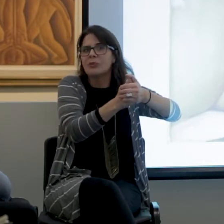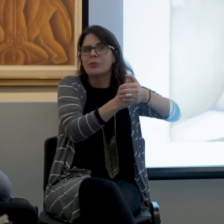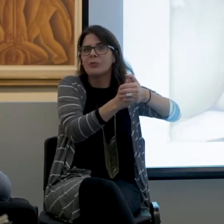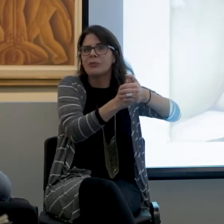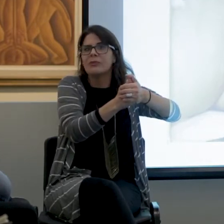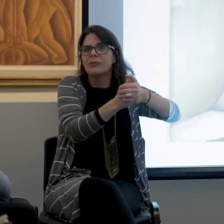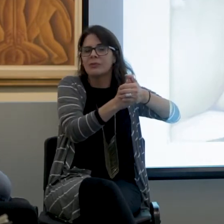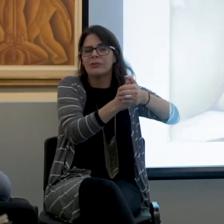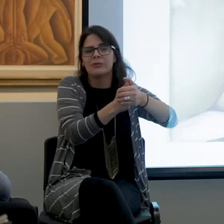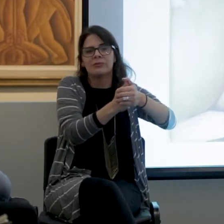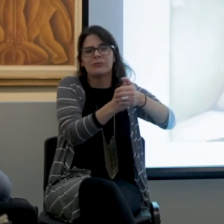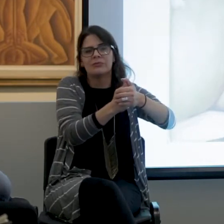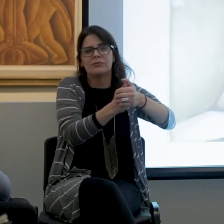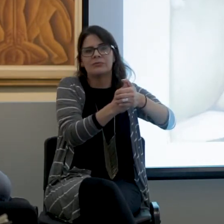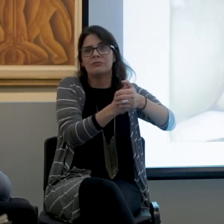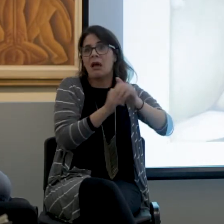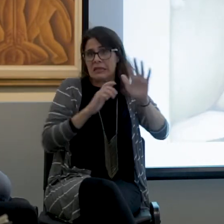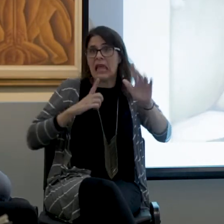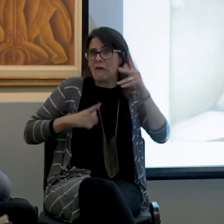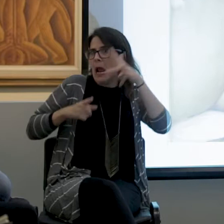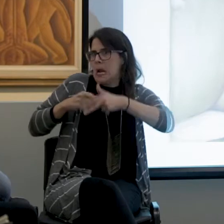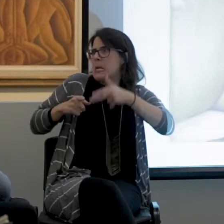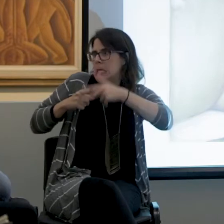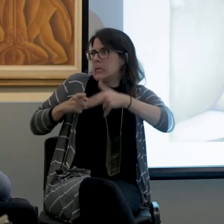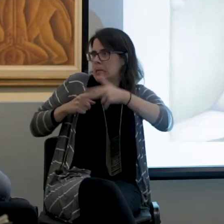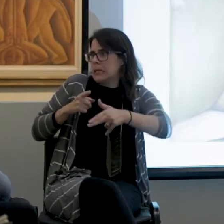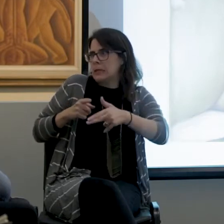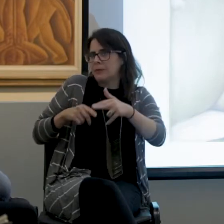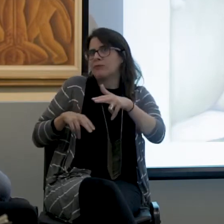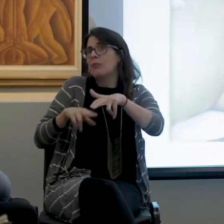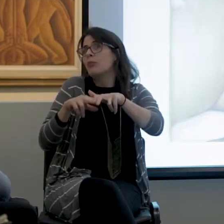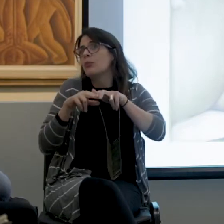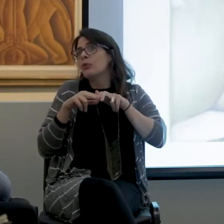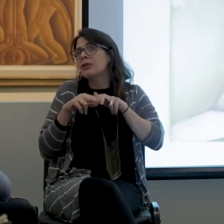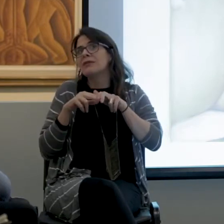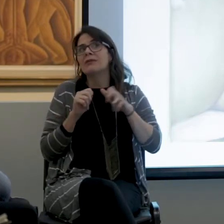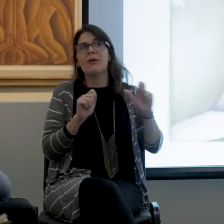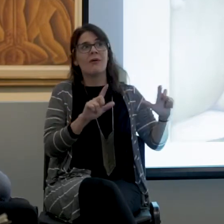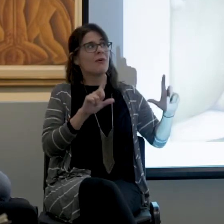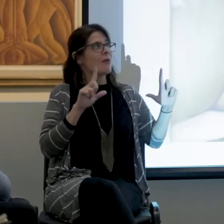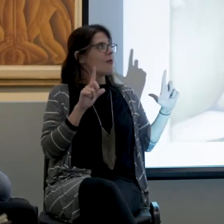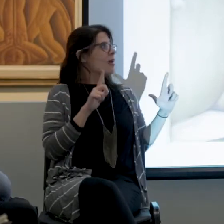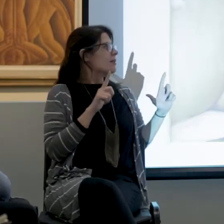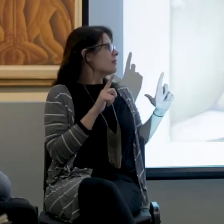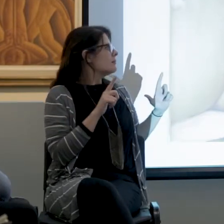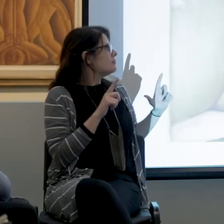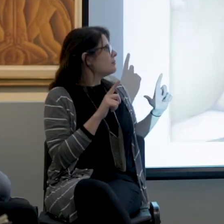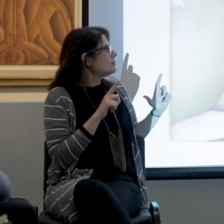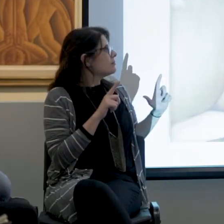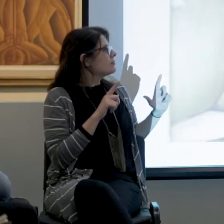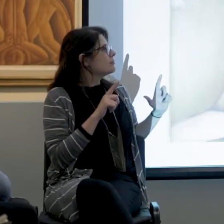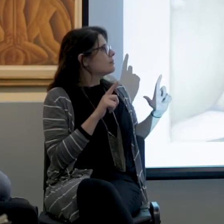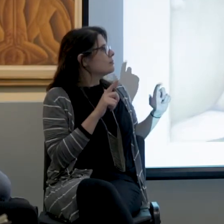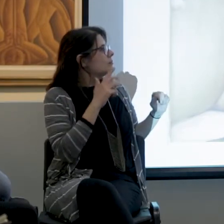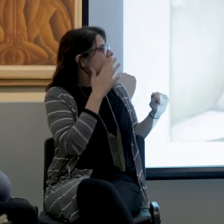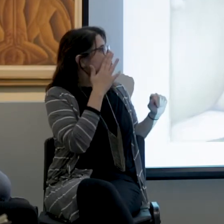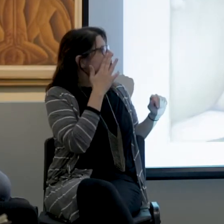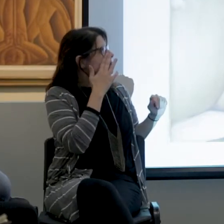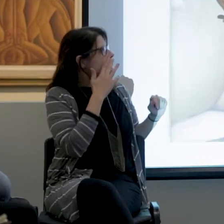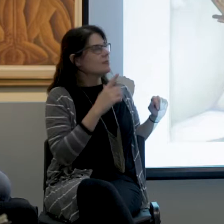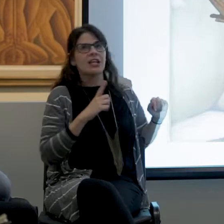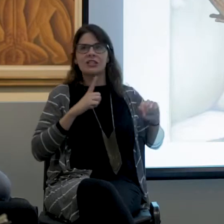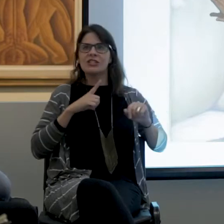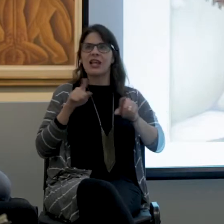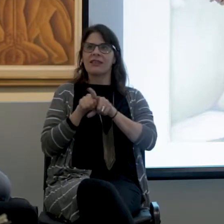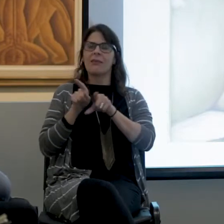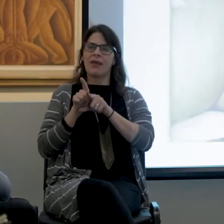E como tinha que fugir da censura, que eu não trouxe aqui, o quadro, o Courbet mesmo bolou, tinha uma